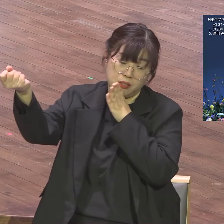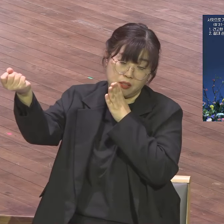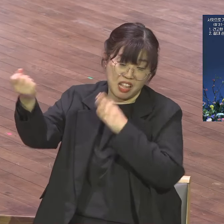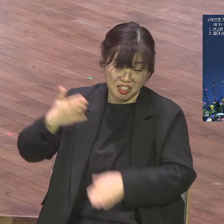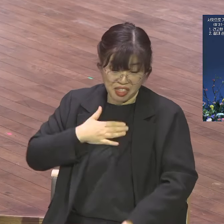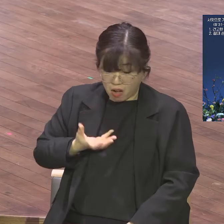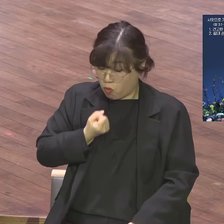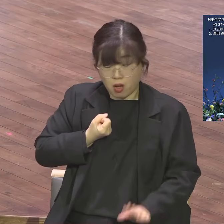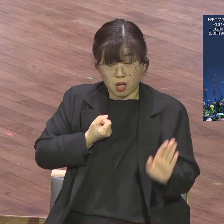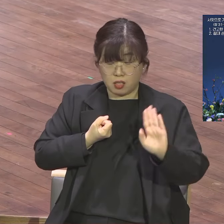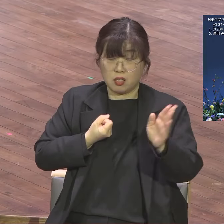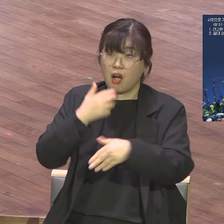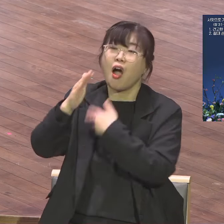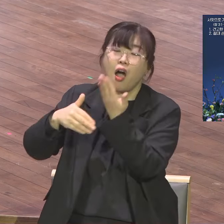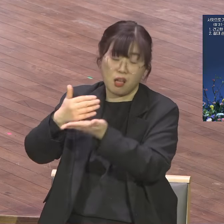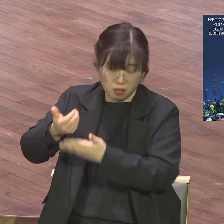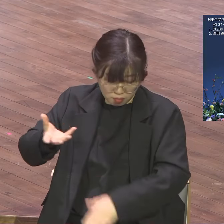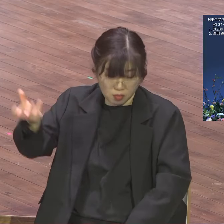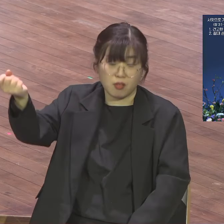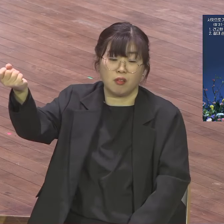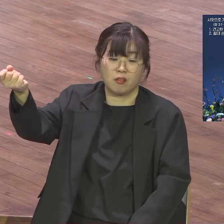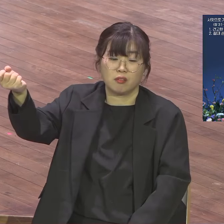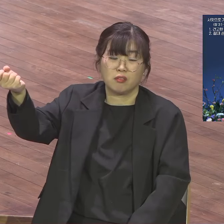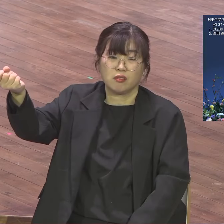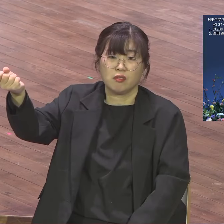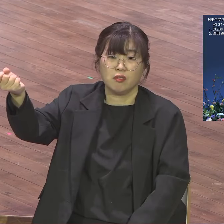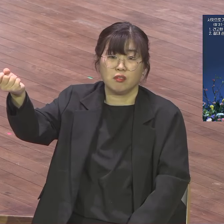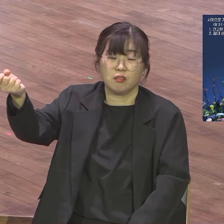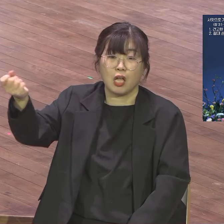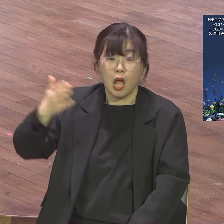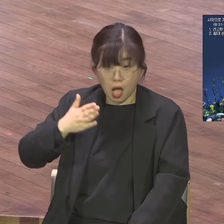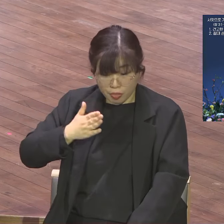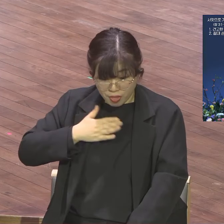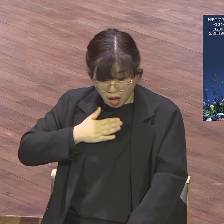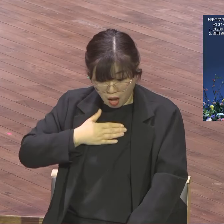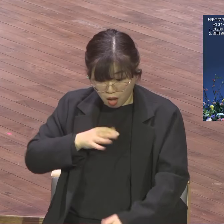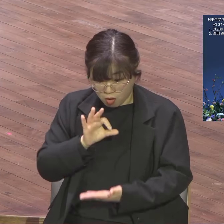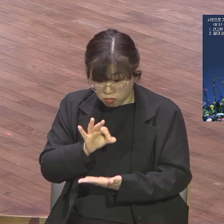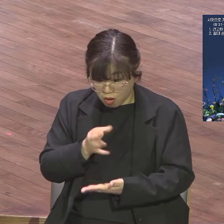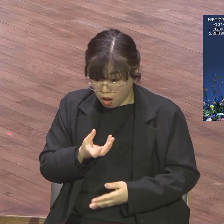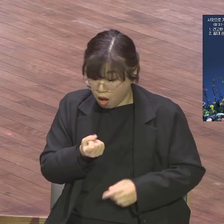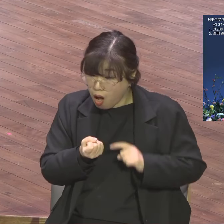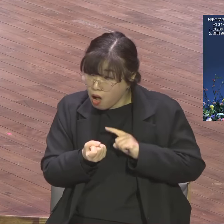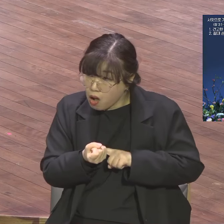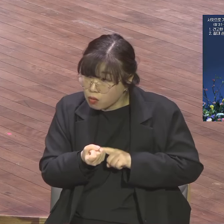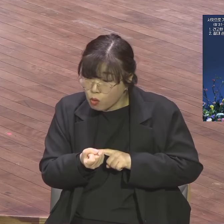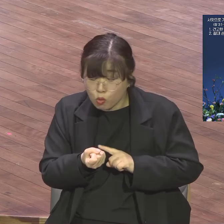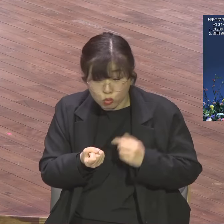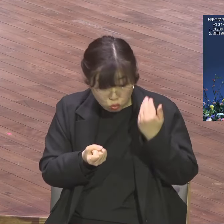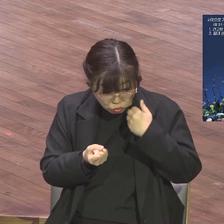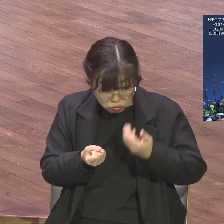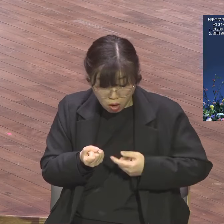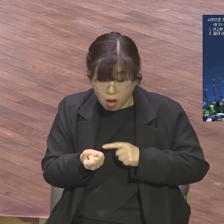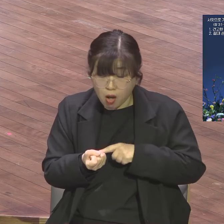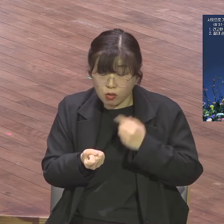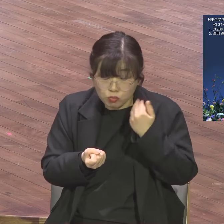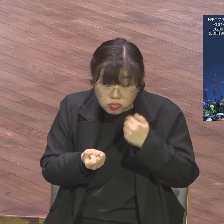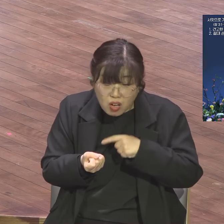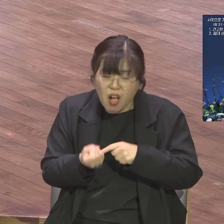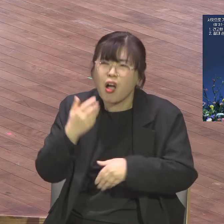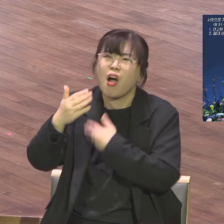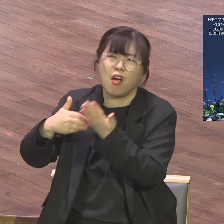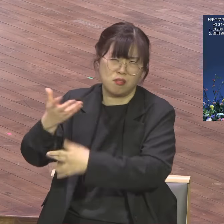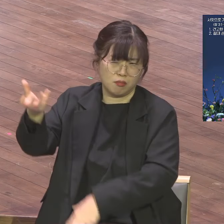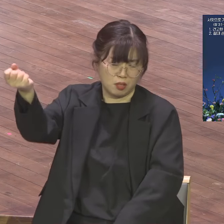물질이 있어서요. 영적 우선순위가 분명해야 됩니다. 영적 우선순위. 영계 모든 성도들 헌금생활이